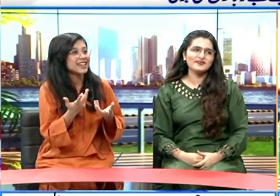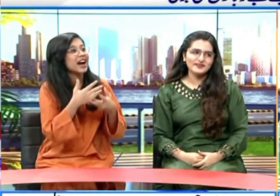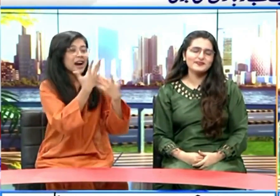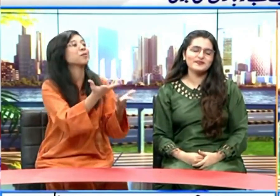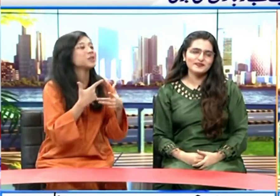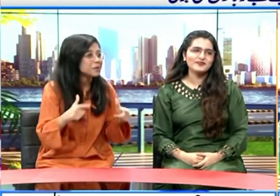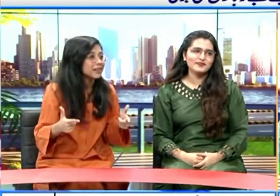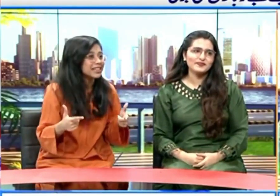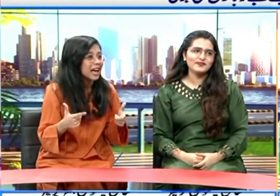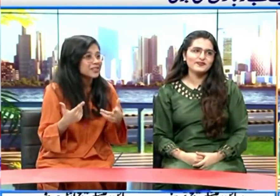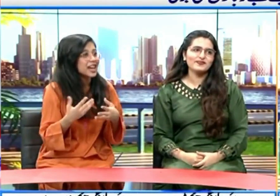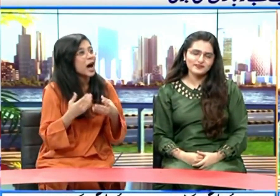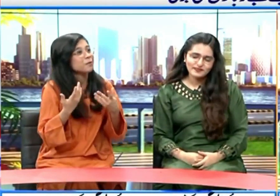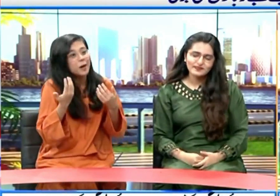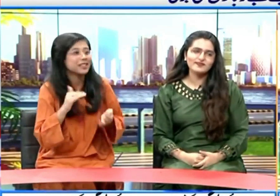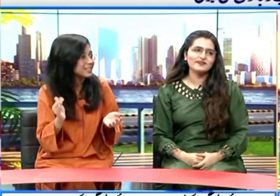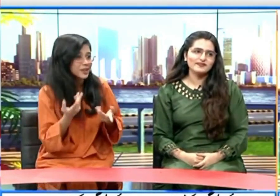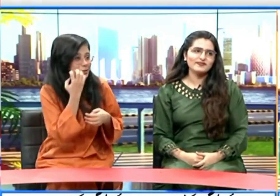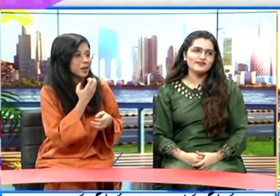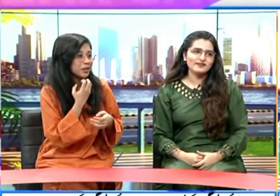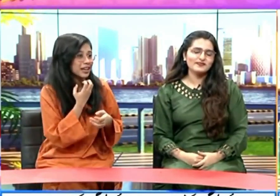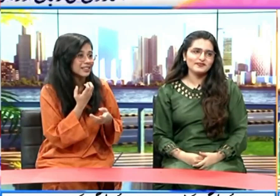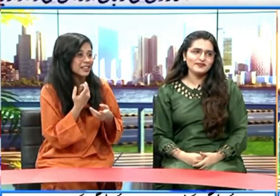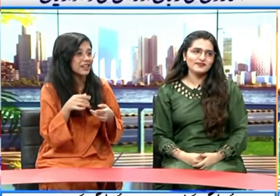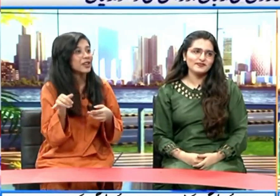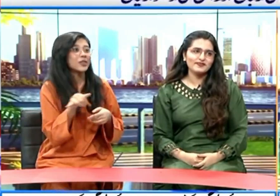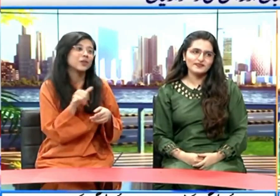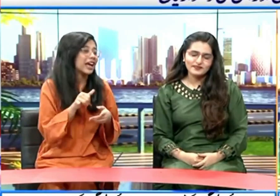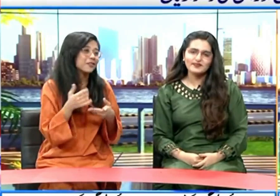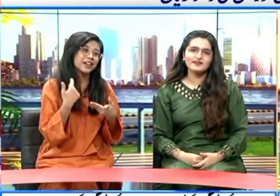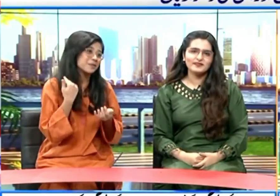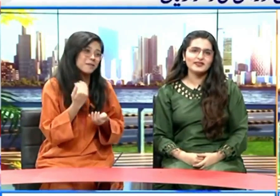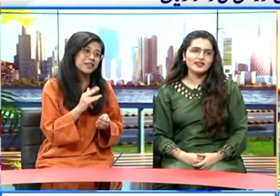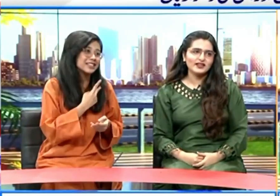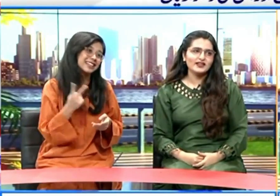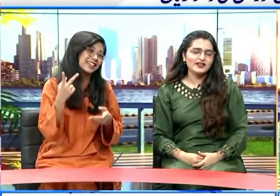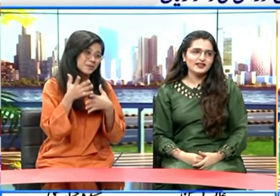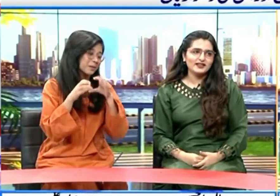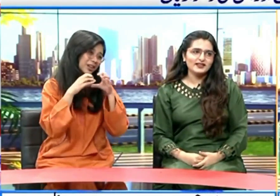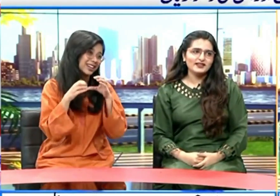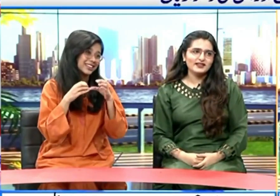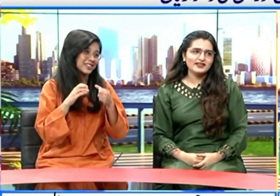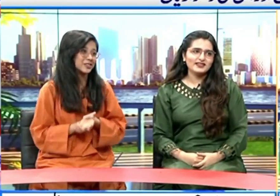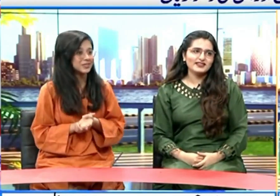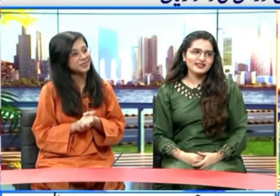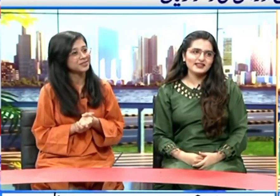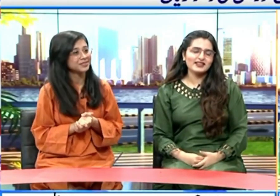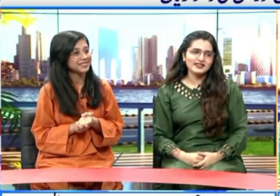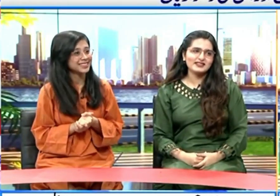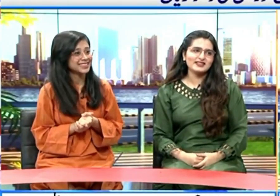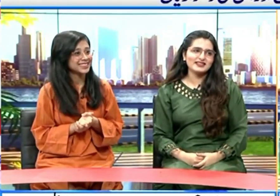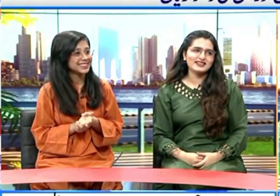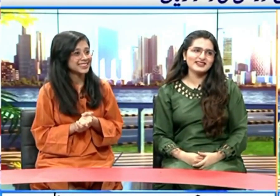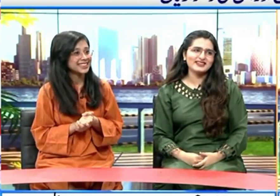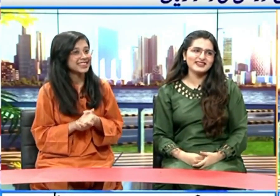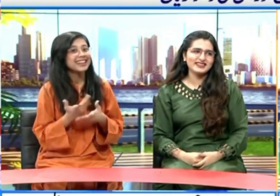جیسے آپ کی جو بھی مدر لینگویج ہے آپ ہمیشہ سے ہی اس میں کمیونیکیٹ کر رہے ہیں, تو لائک وائز میں ہمیشہ سے ہی اس میں کمیونیکیٹ کر رہی ہوں. تو اب تو نارملی بھی